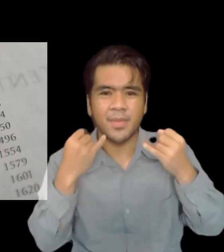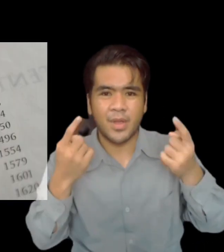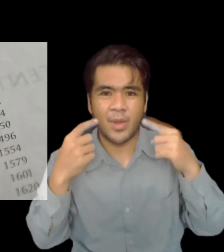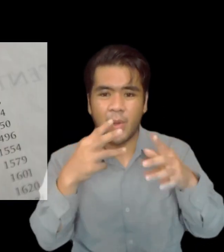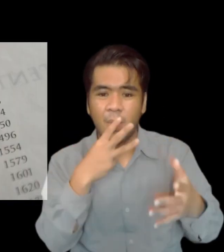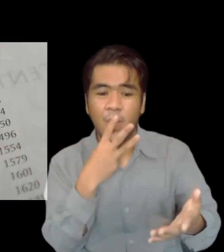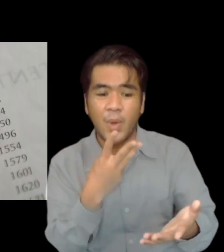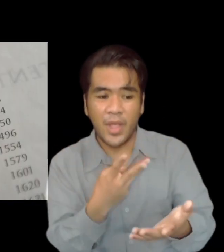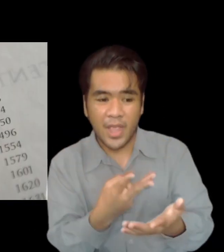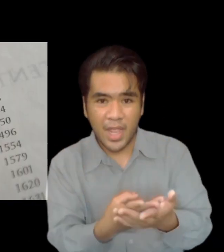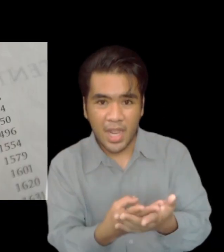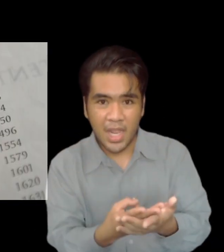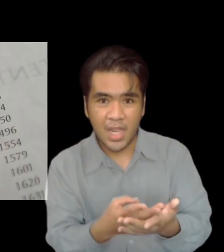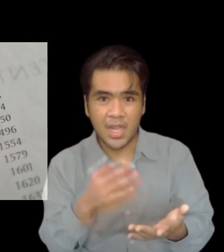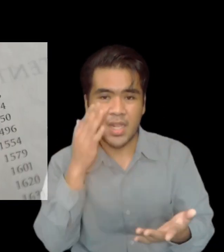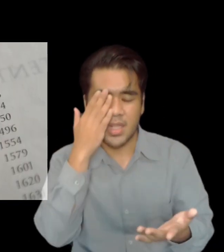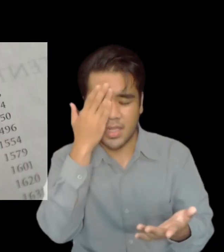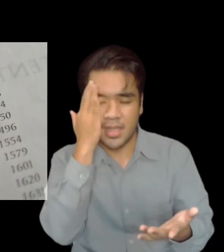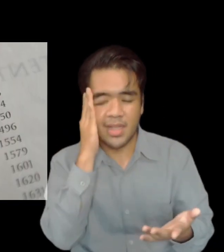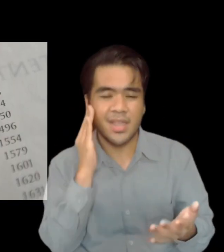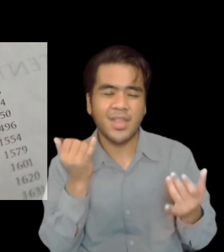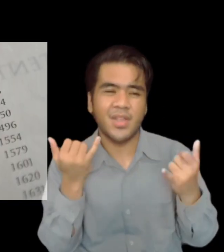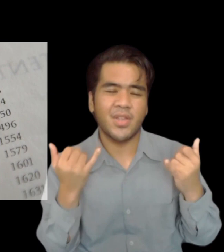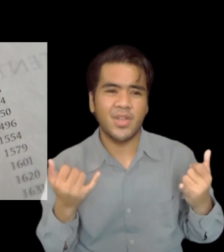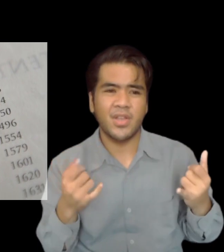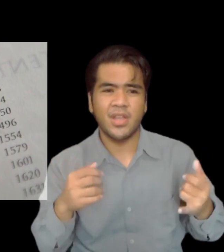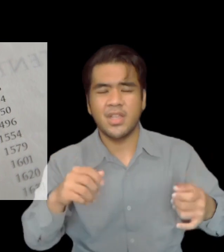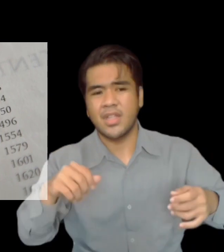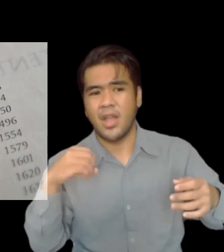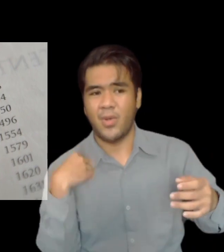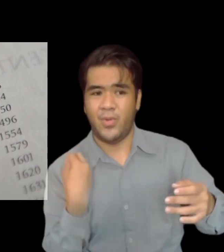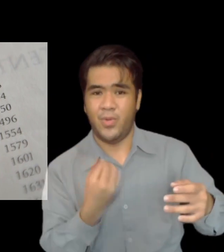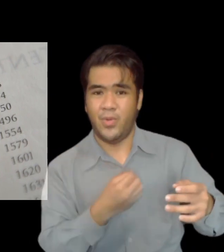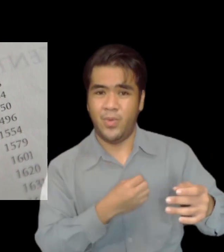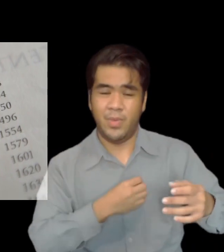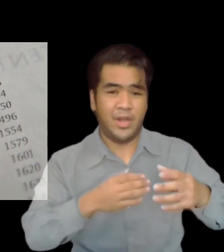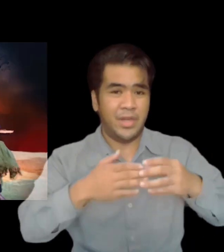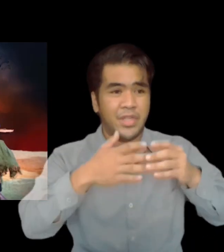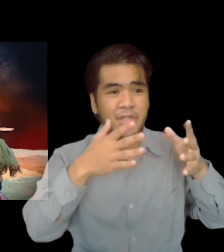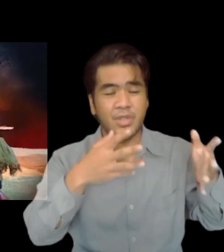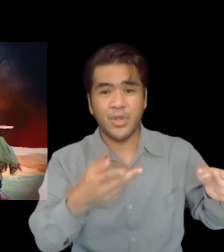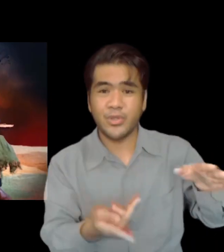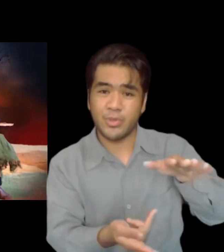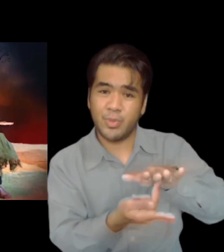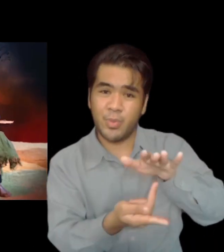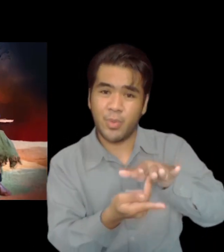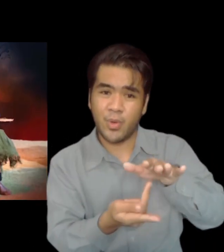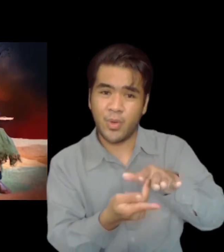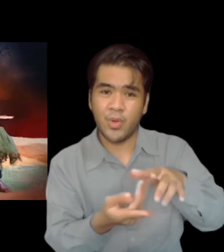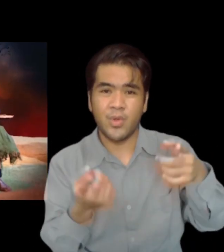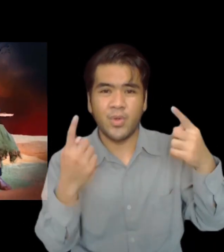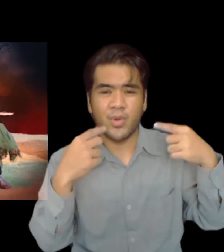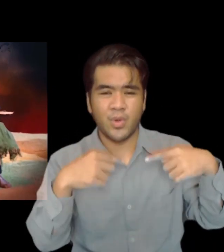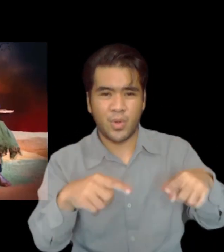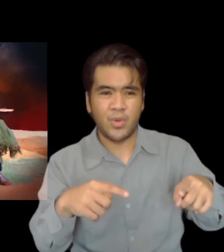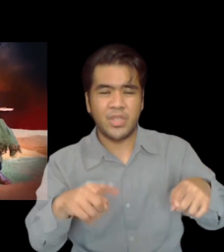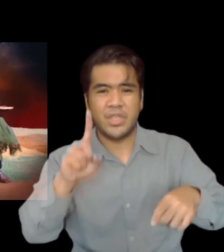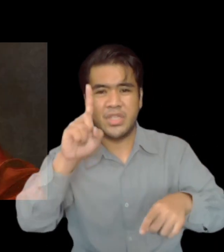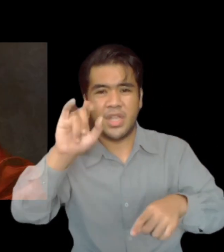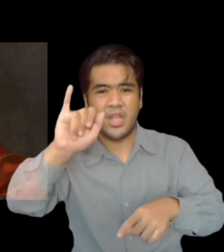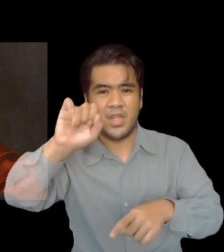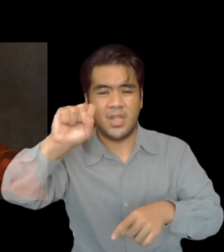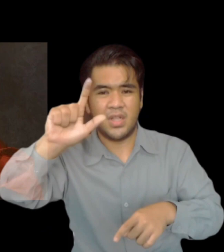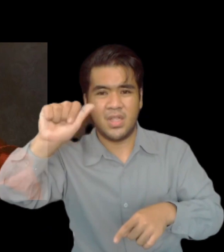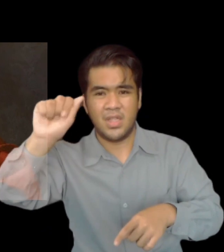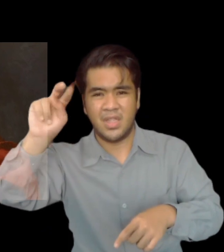tubig. Ang bagong tipan naman ay isinulat ng mga tapat na apostol ng ating Panginoong Hesus gaya ni Juan na ipinatapon sa isla ng